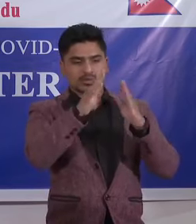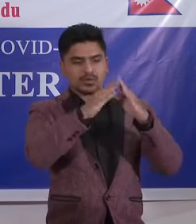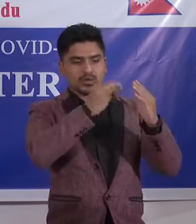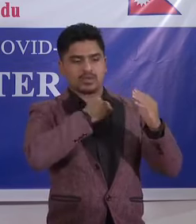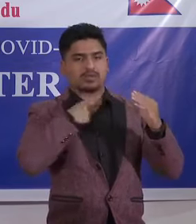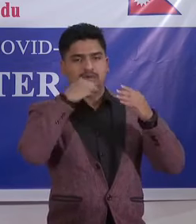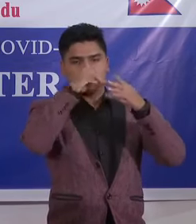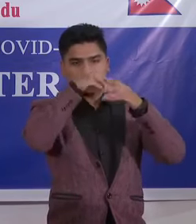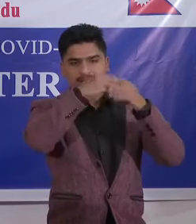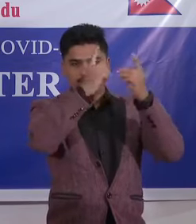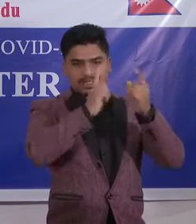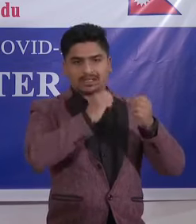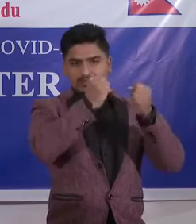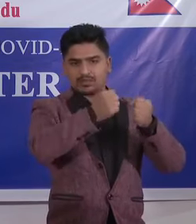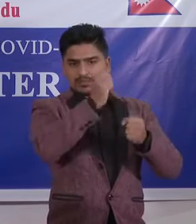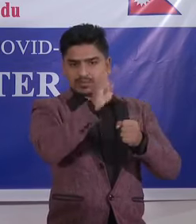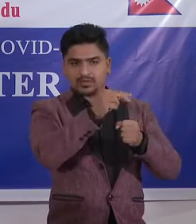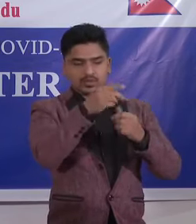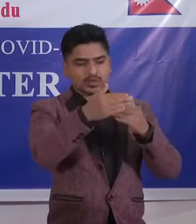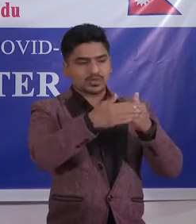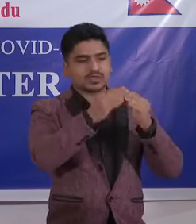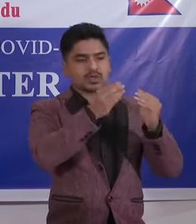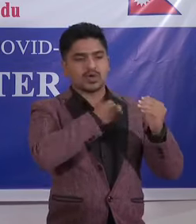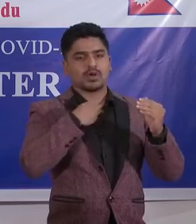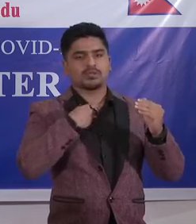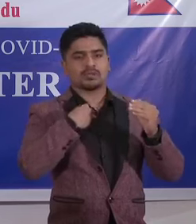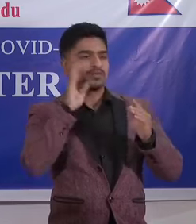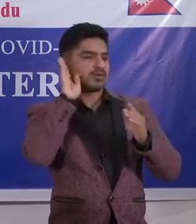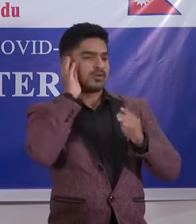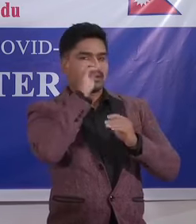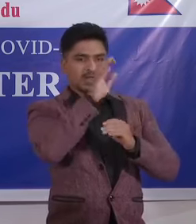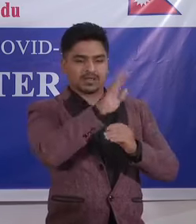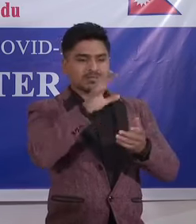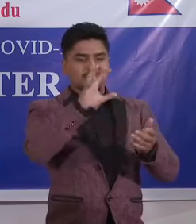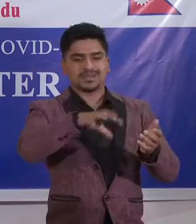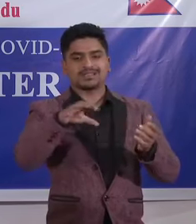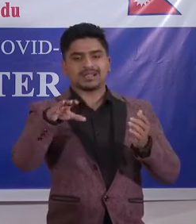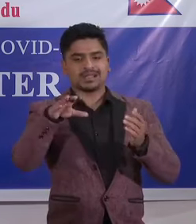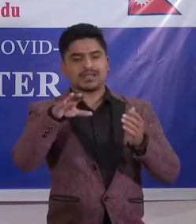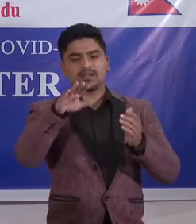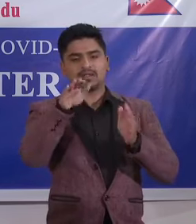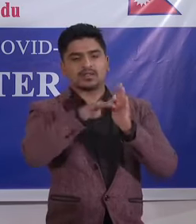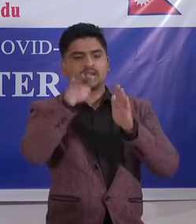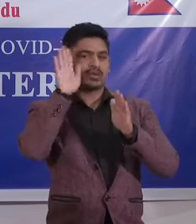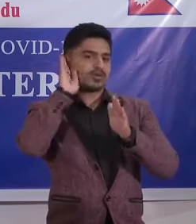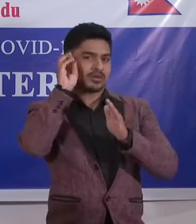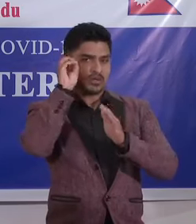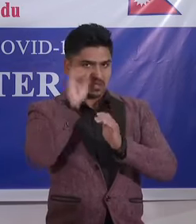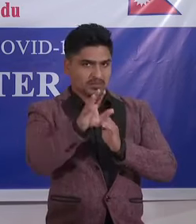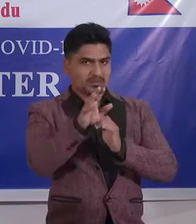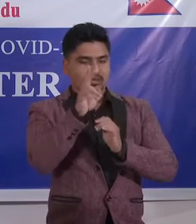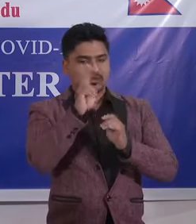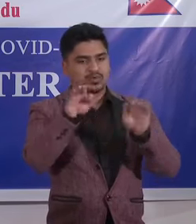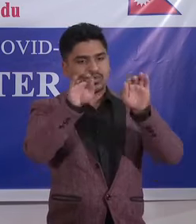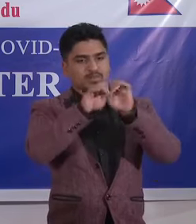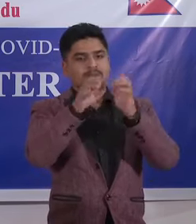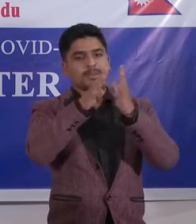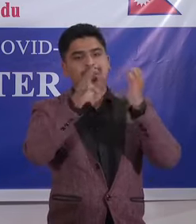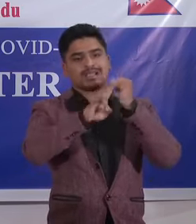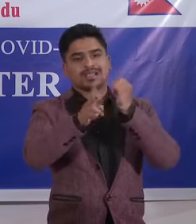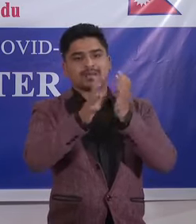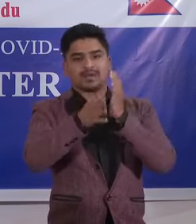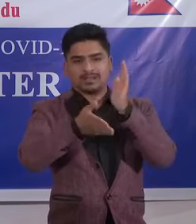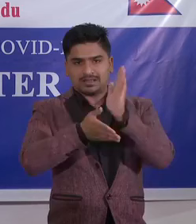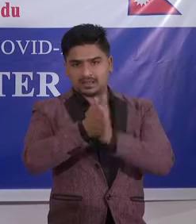पर्ने हो आमी ले नजीक को अस्पताल लाई खबर पनी गरे का छाँ रो इस्थाने तखलाई पनी खबर गर छाँ तेले गर्दाखेरी यो सम्मधित मासाखा ब पात